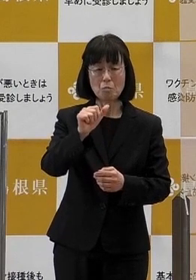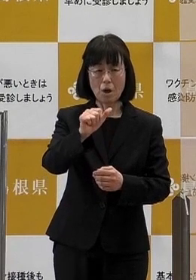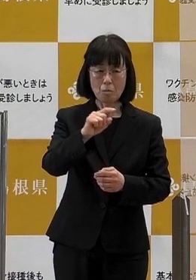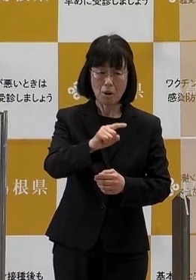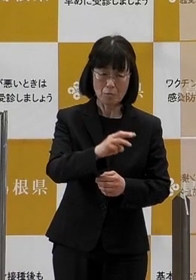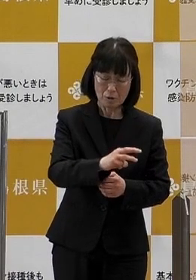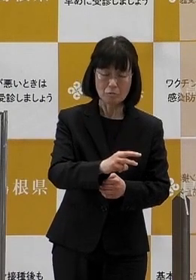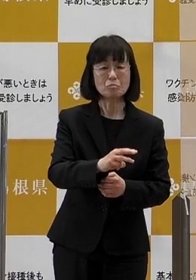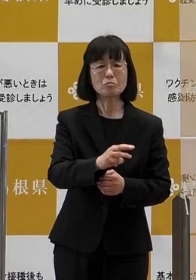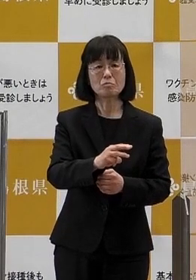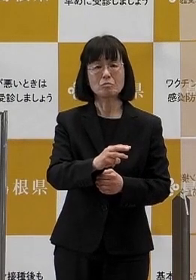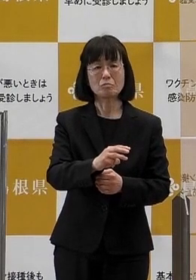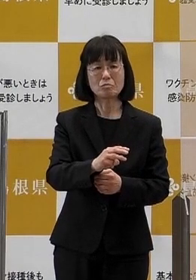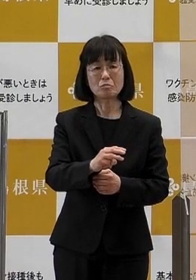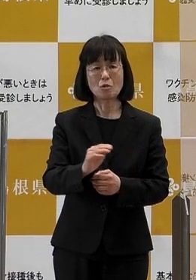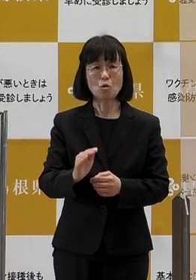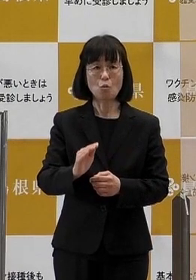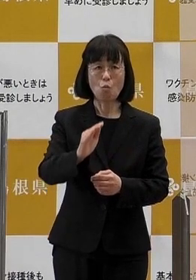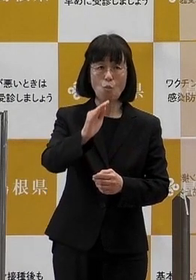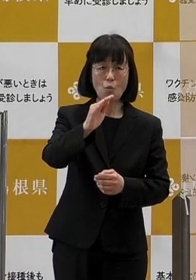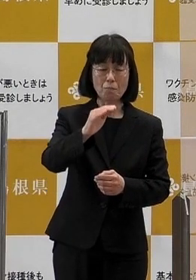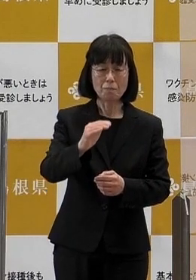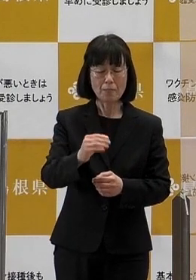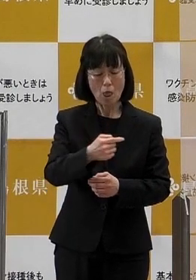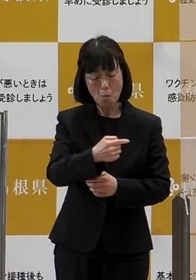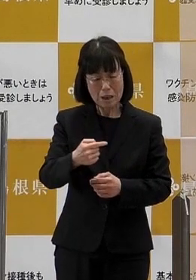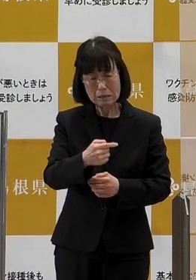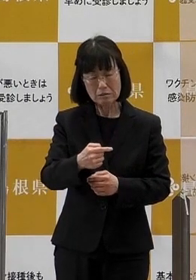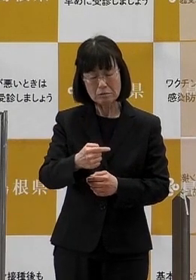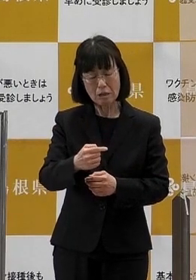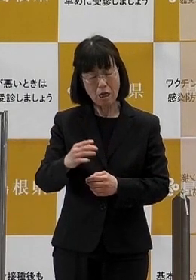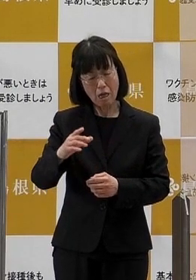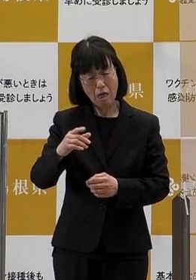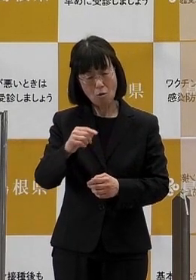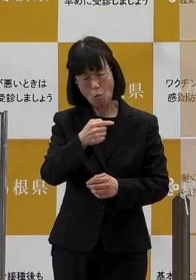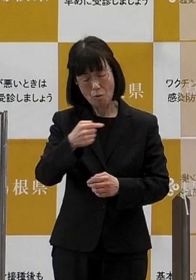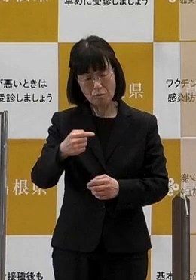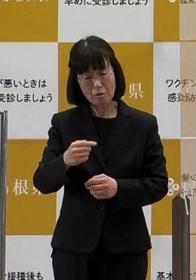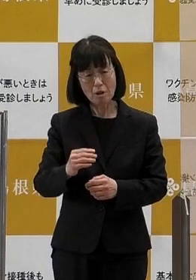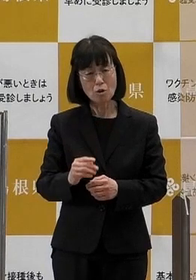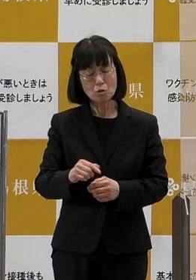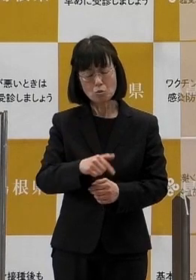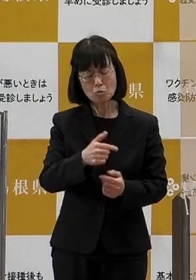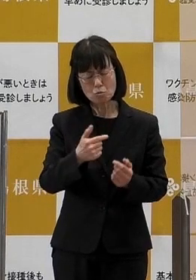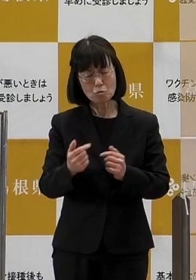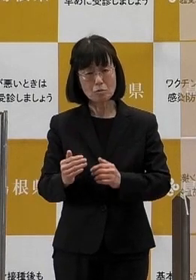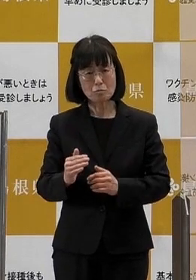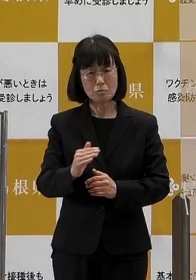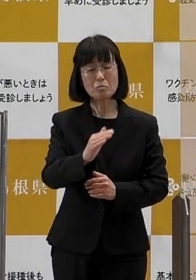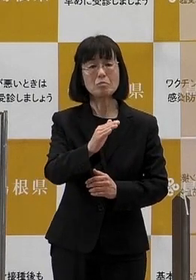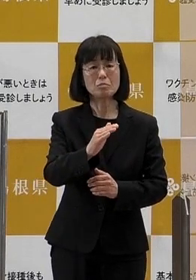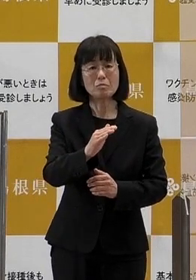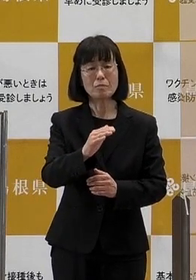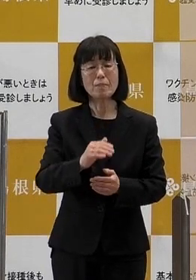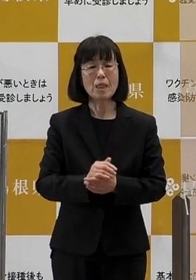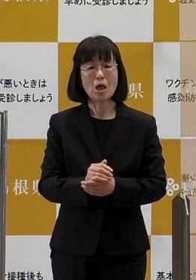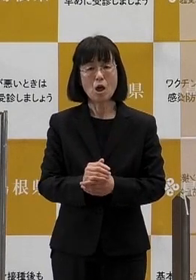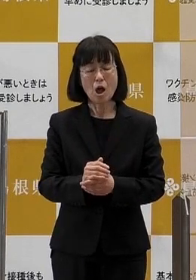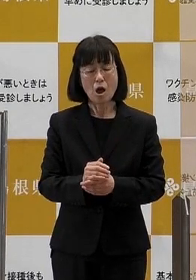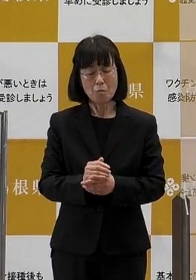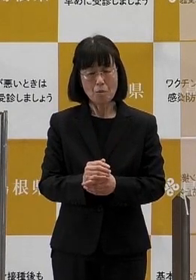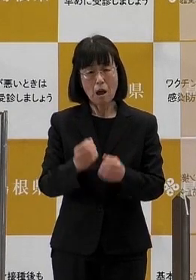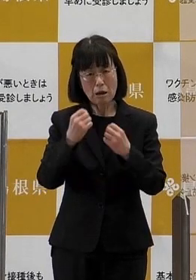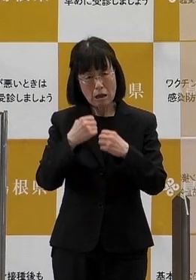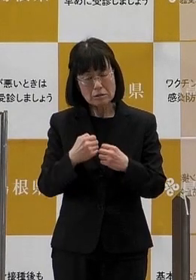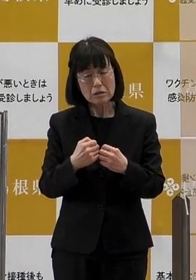。できればマイナスにしてほしいですけどね、なってほしいですけど、それぐらいその感染が進んでいるというのがこの